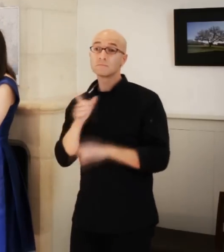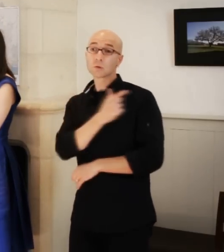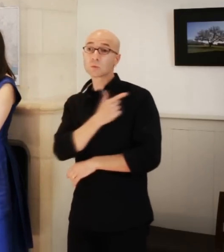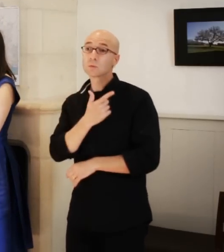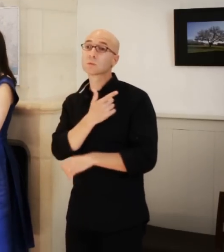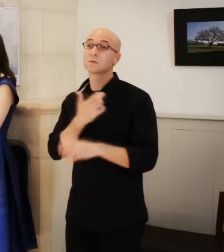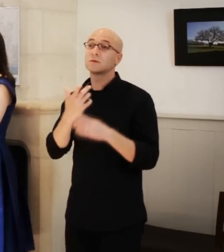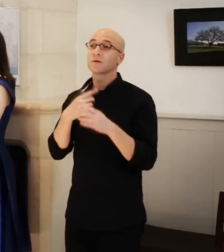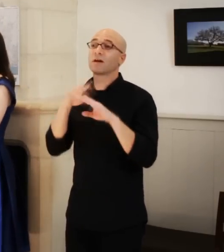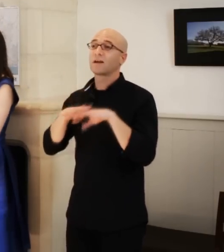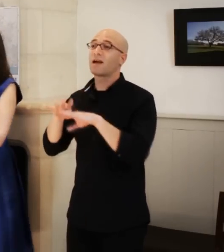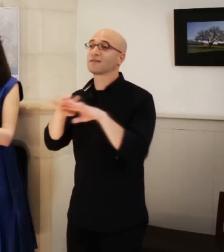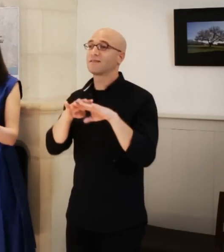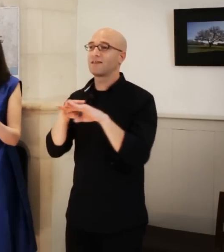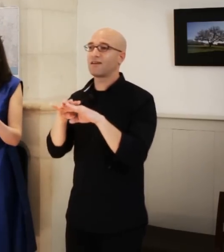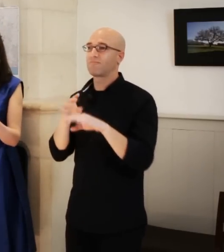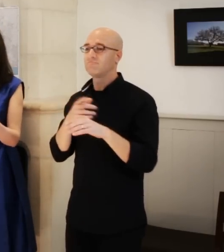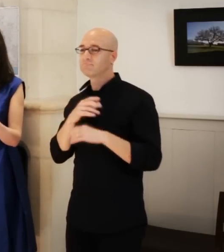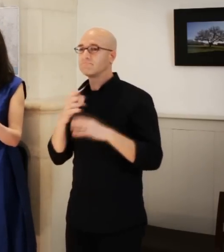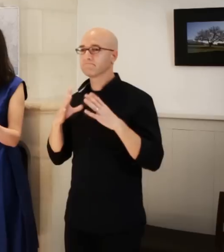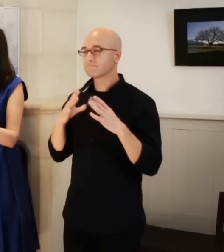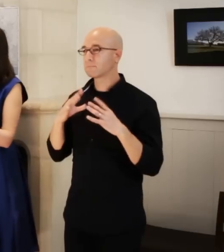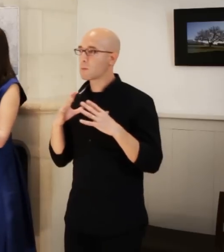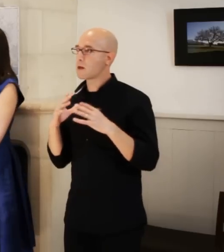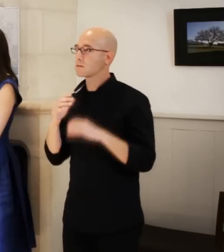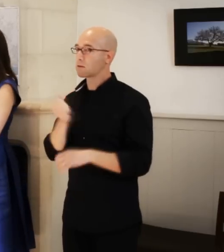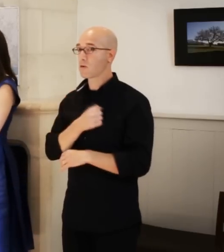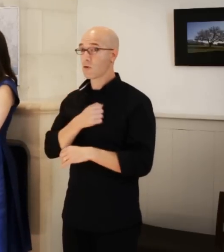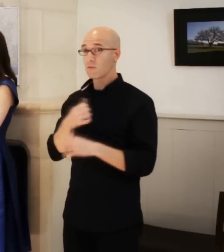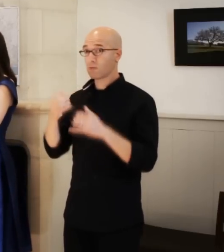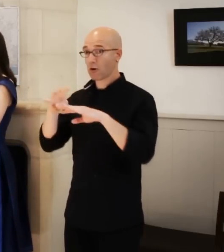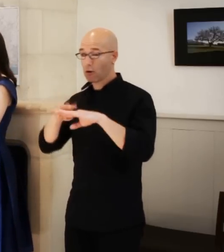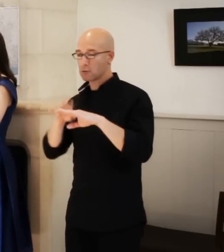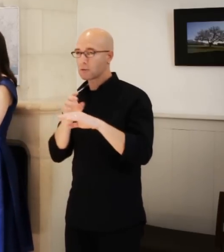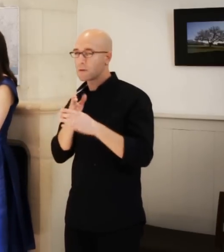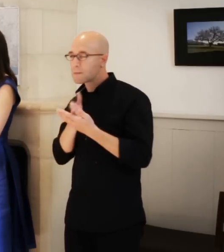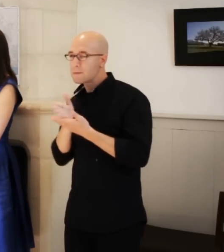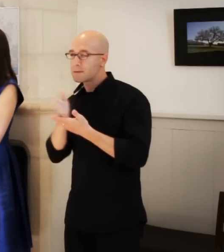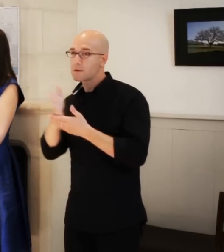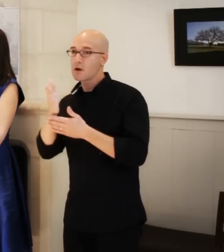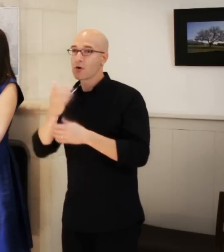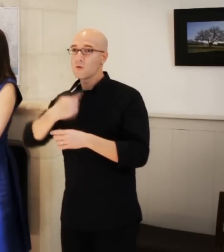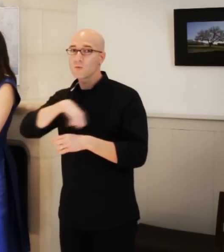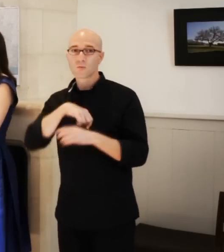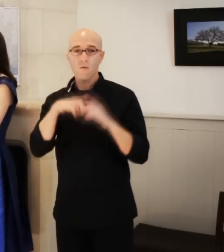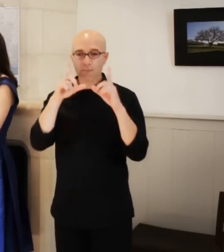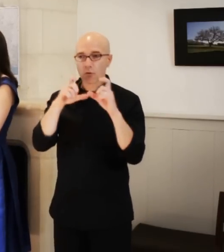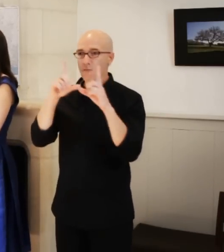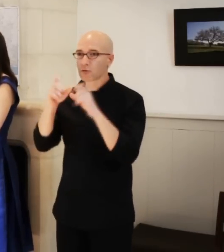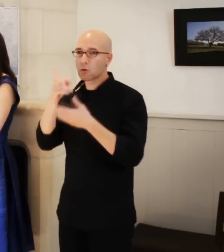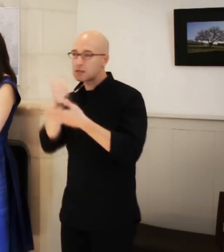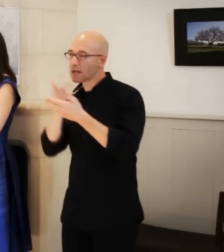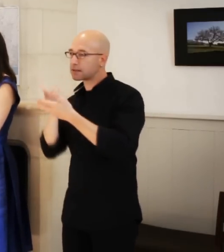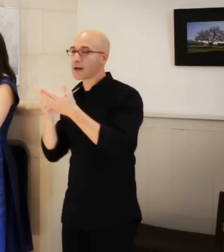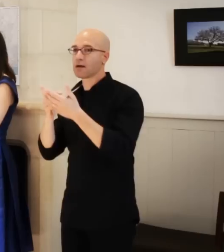déposé des petits... Alors donc, et après, donc, on a réalisé ces diptyques. Et dans tous les endroits où on a gardé donc, des